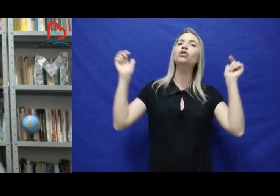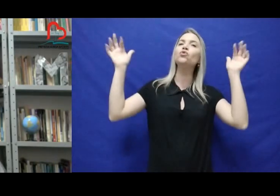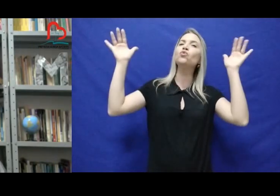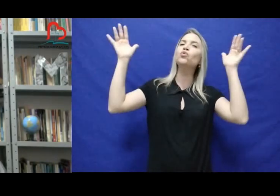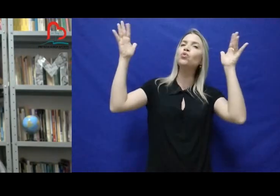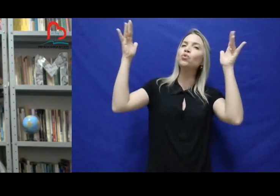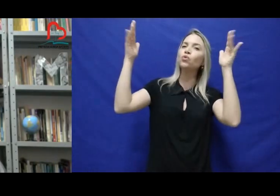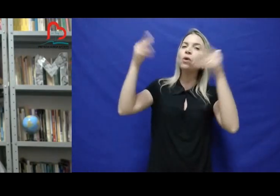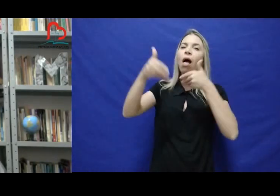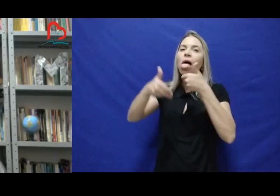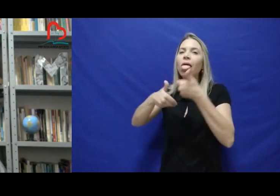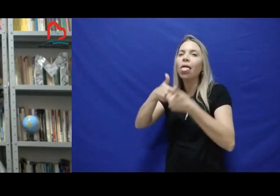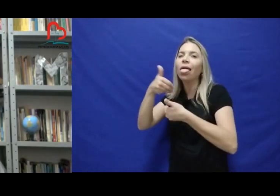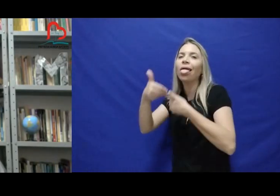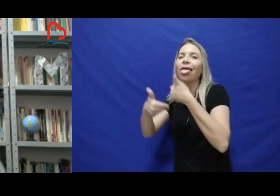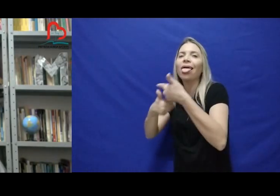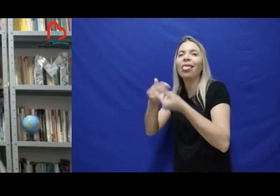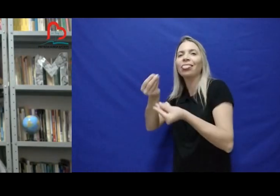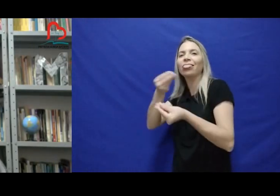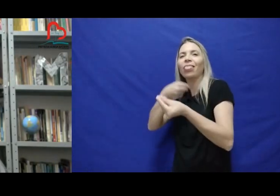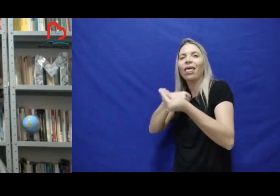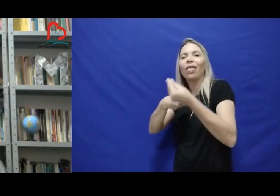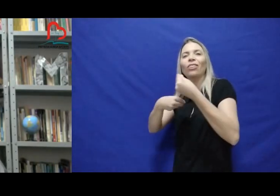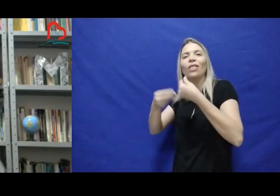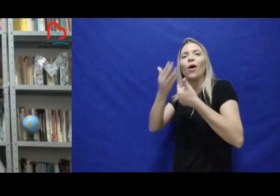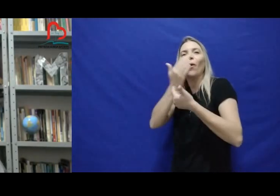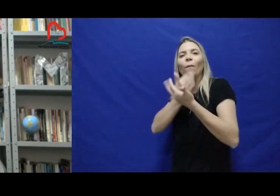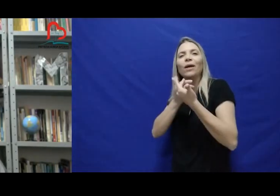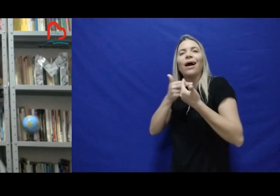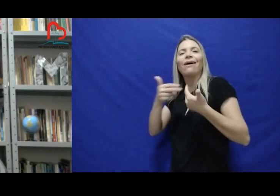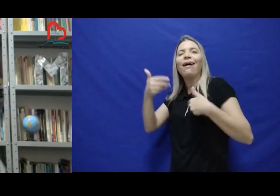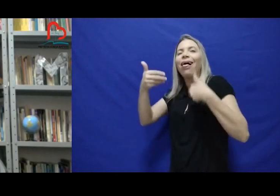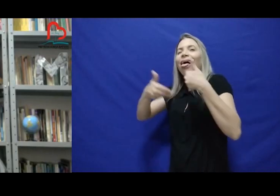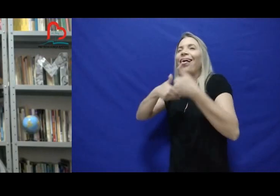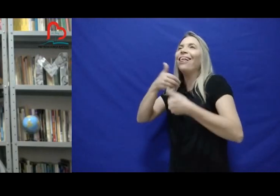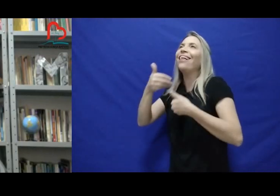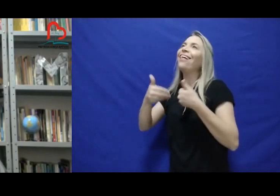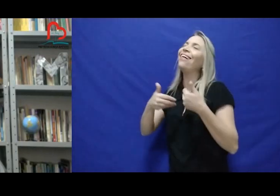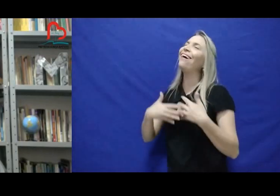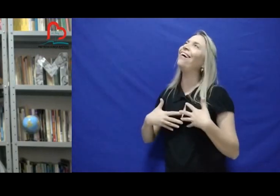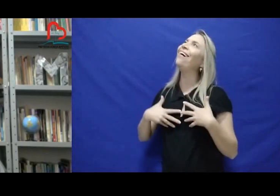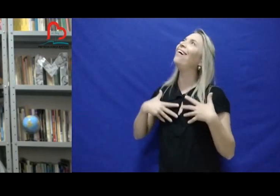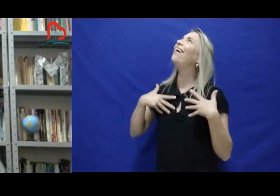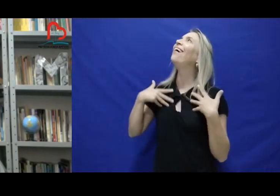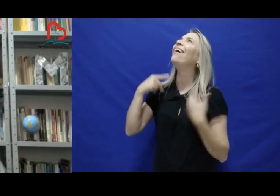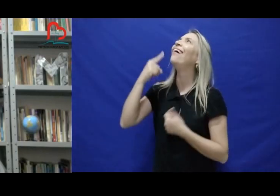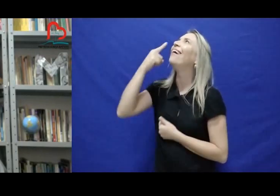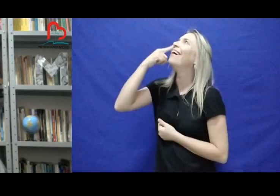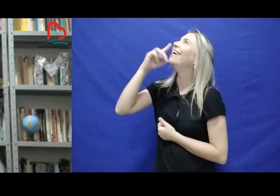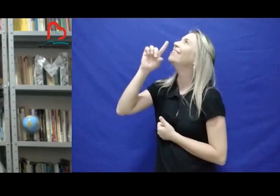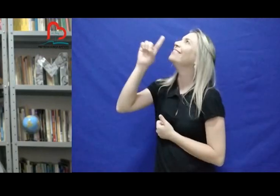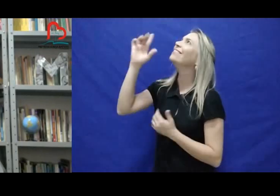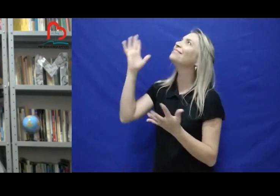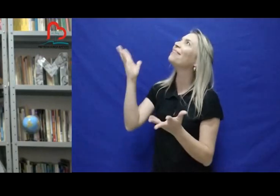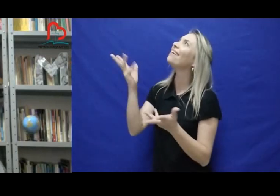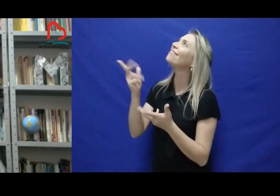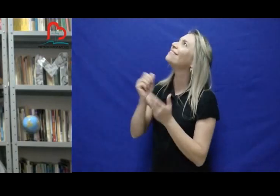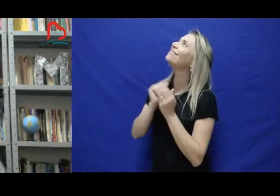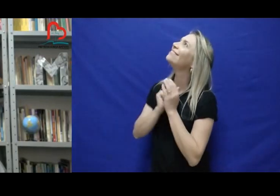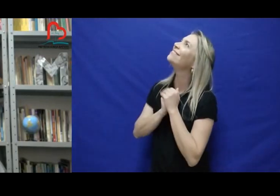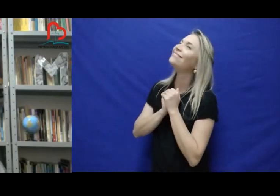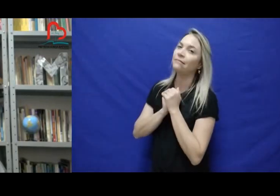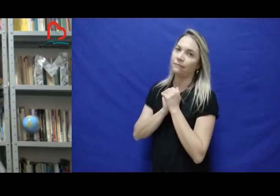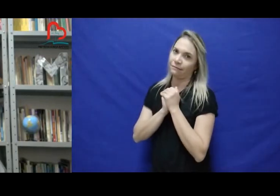satisfeito no Pai. E você? Qual tem sido o nível de sua satisfação em Deus? A